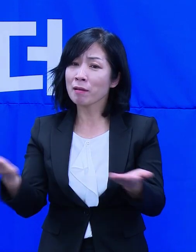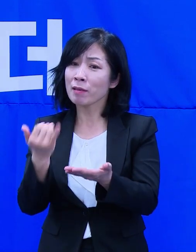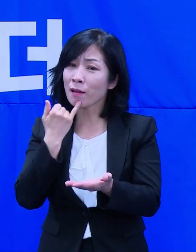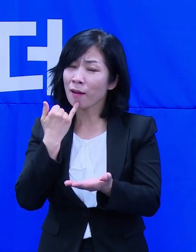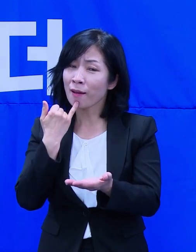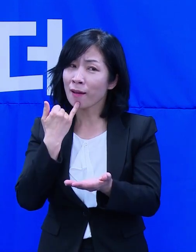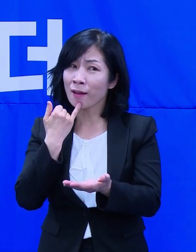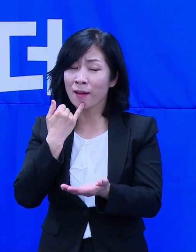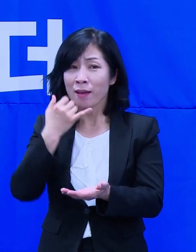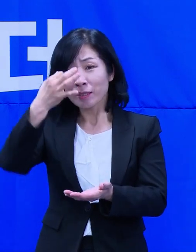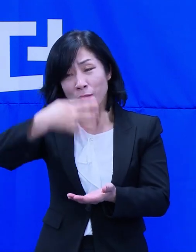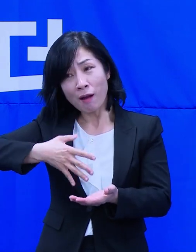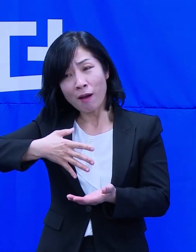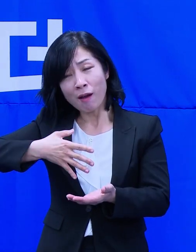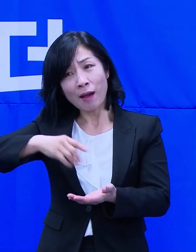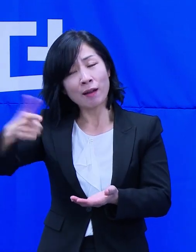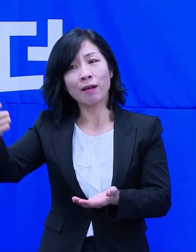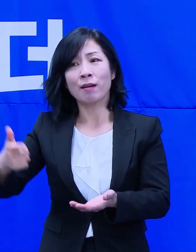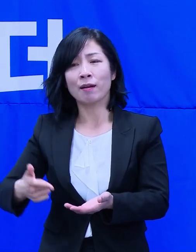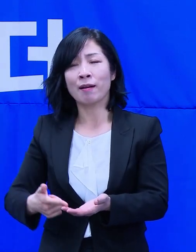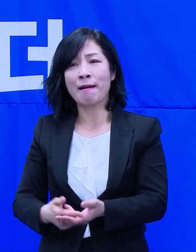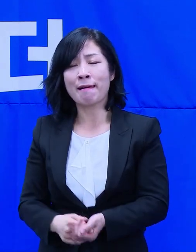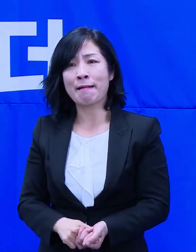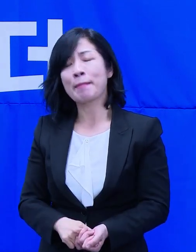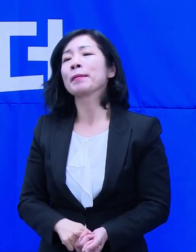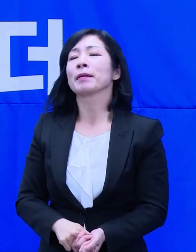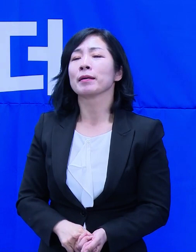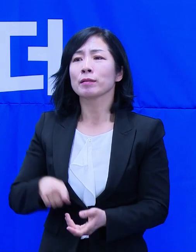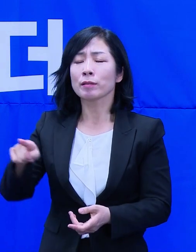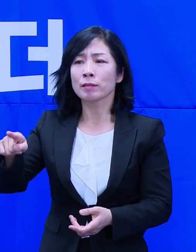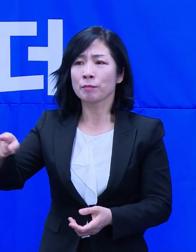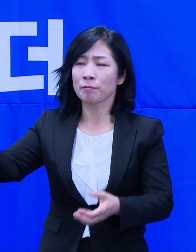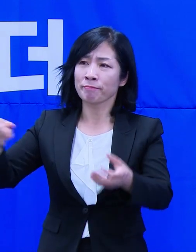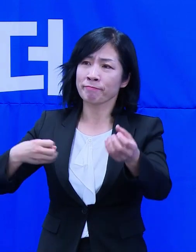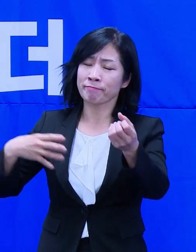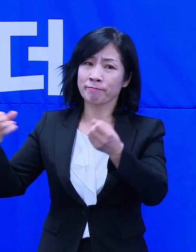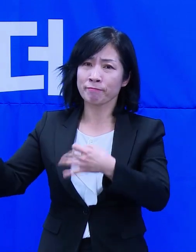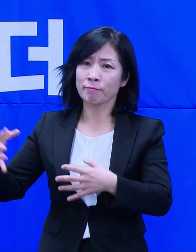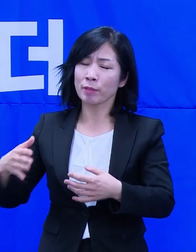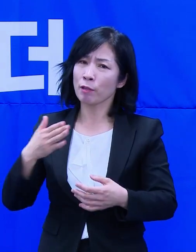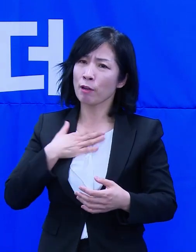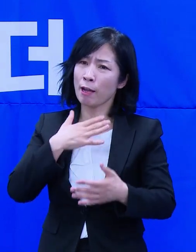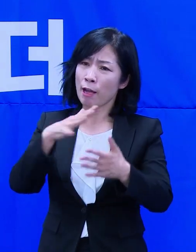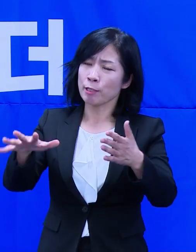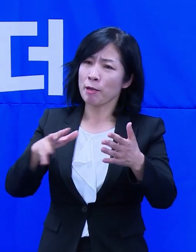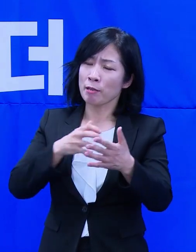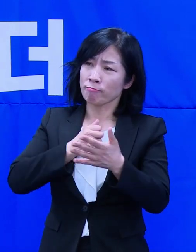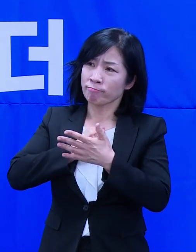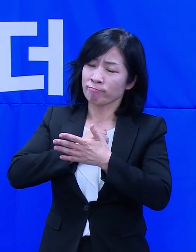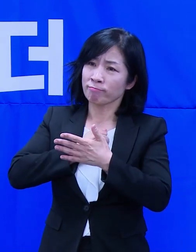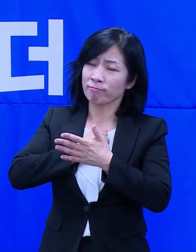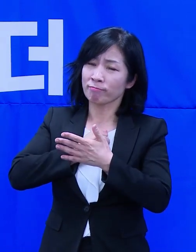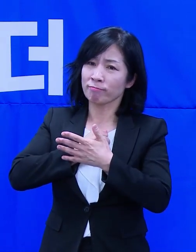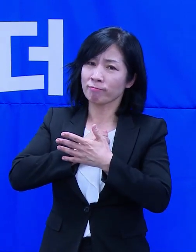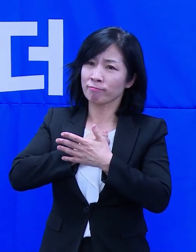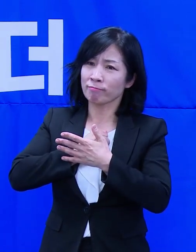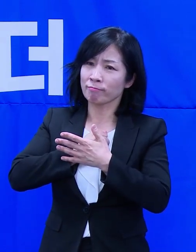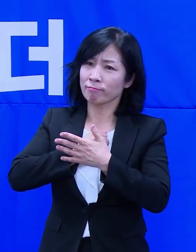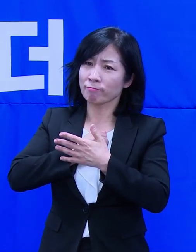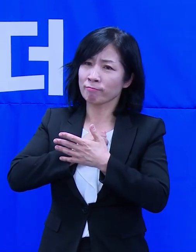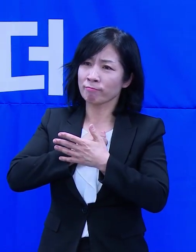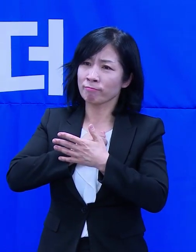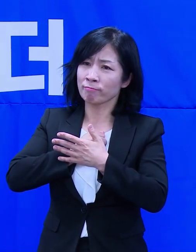힘들지? 이렇게 바뀌었습니다. 그런데 그 이야기가 예, 제 가슴에 그냥 그대로 제 마음을